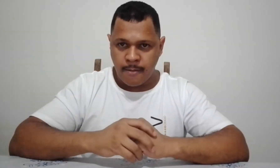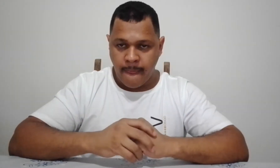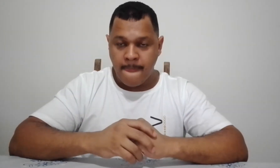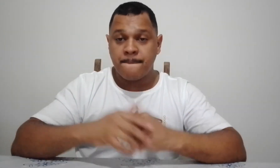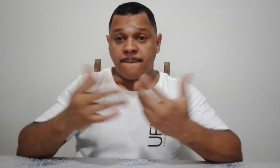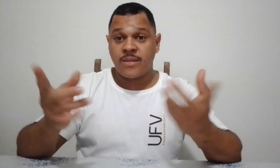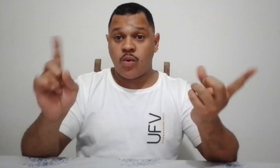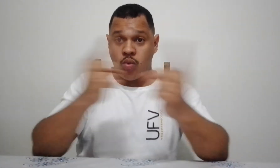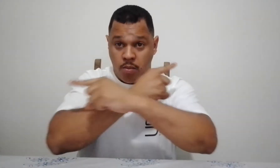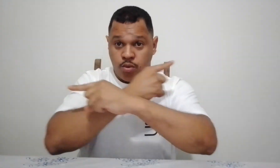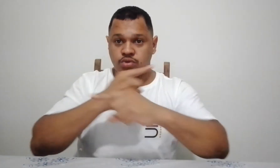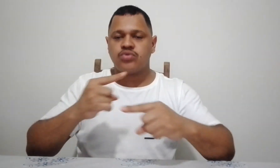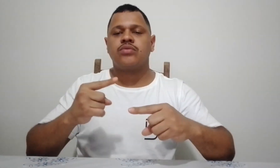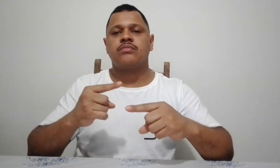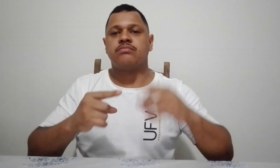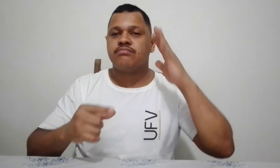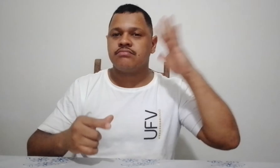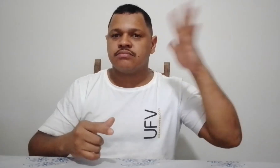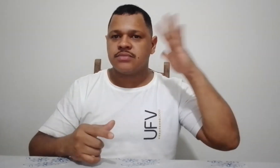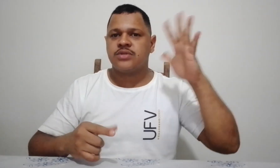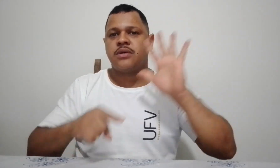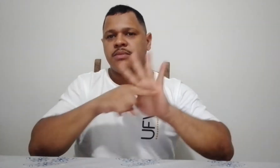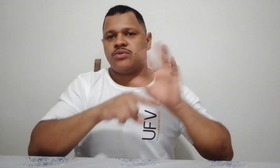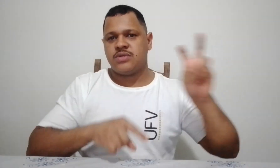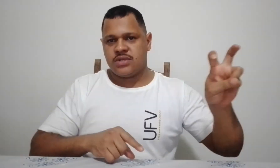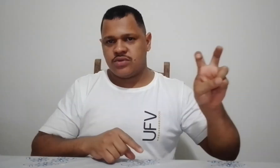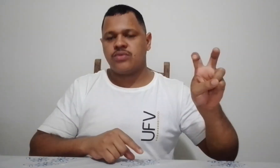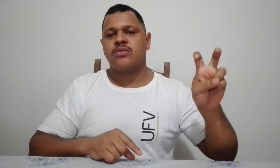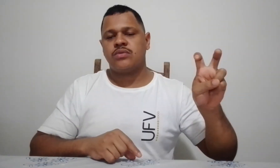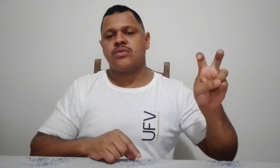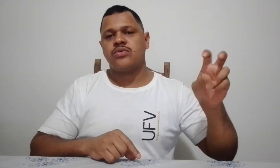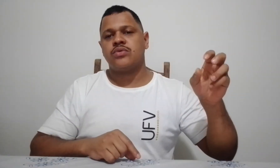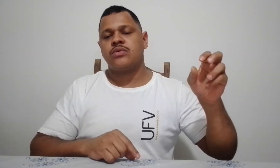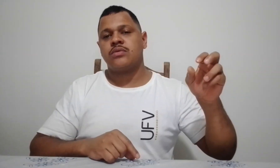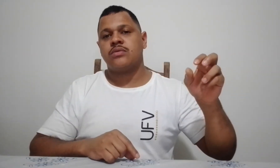à parte imaginária, menos 5, sobre o cateto adjacente no fasor,